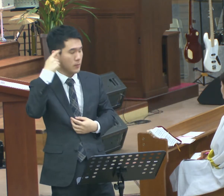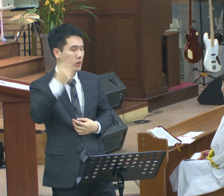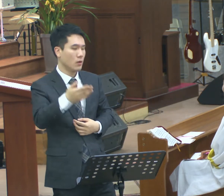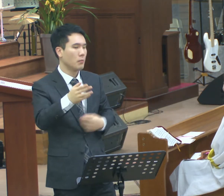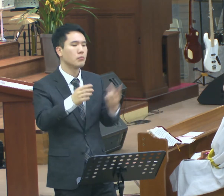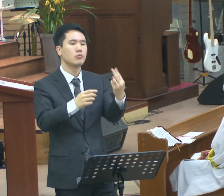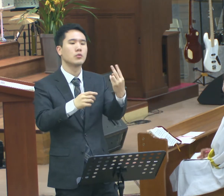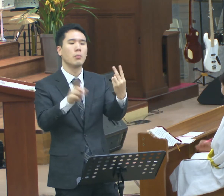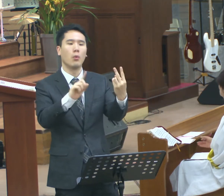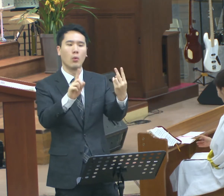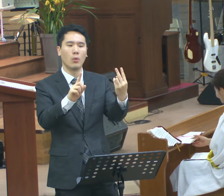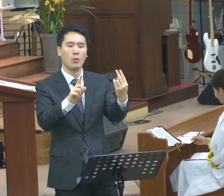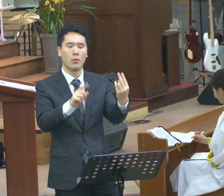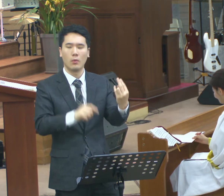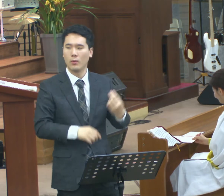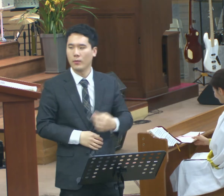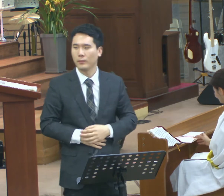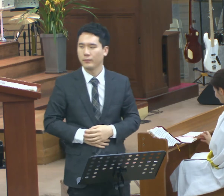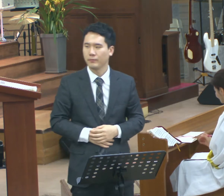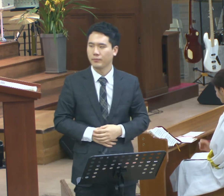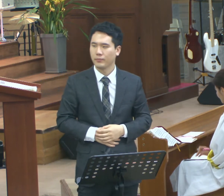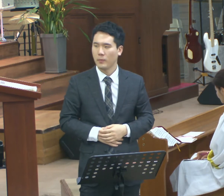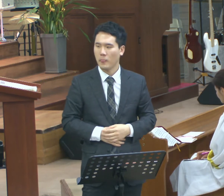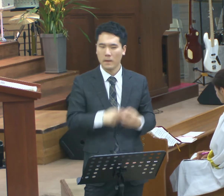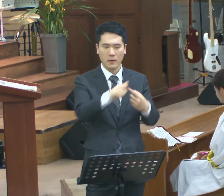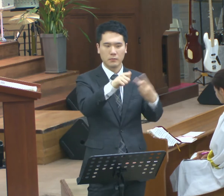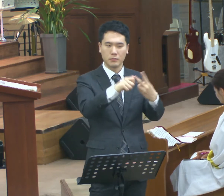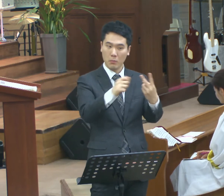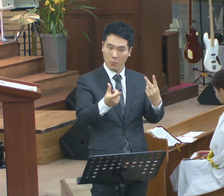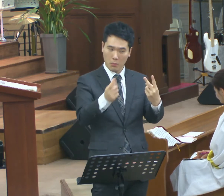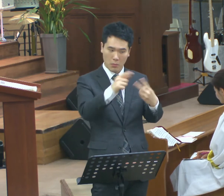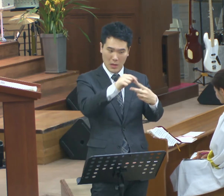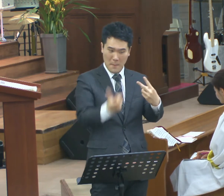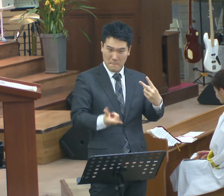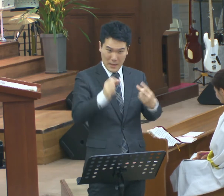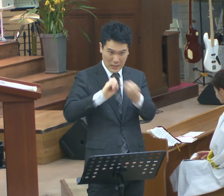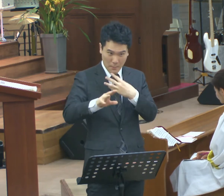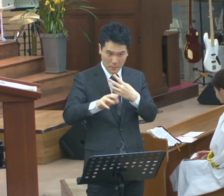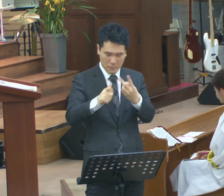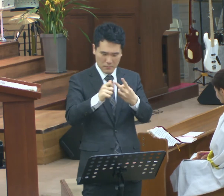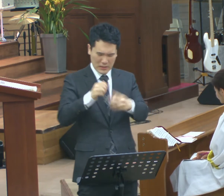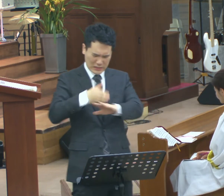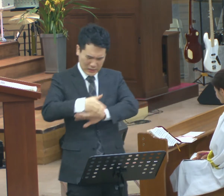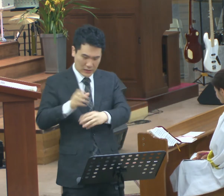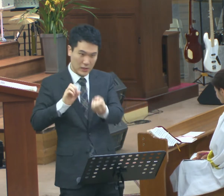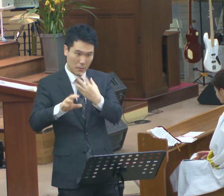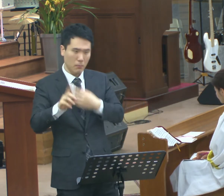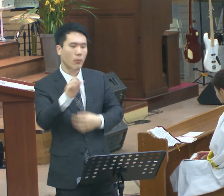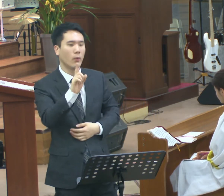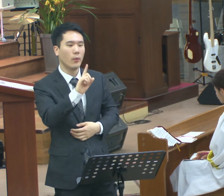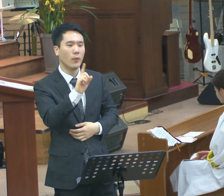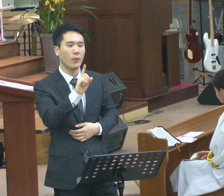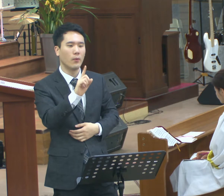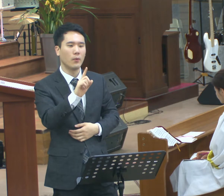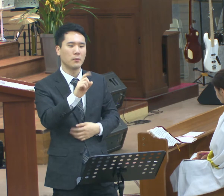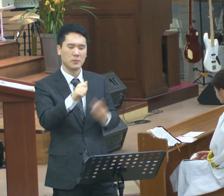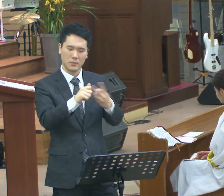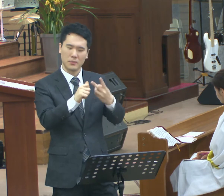앞부분이신가 봐요? 앞부분이에요? 뒷부분이에요? 아니, 경험 있으면 말씀해 보세요. 앞부분, 뒷부분. 어떤 분은